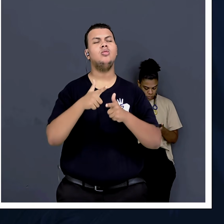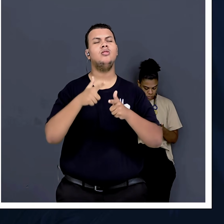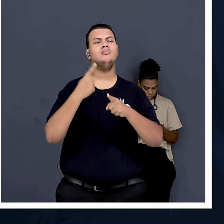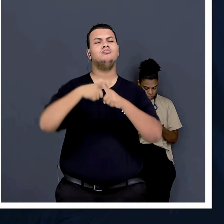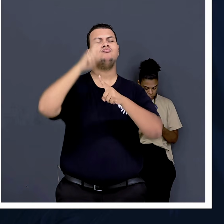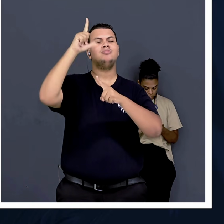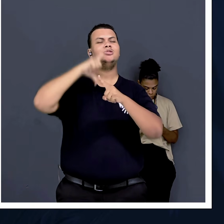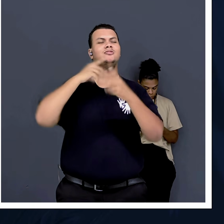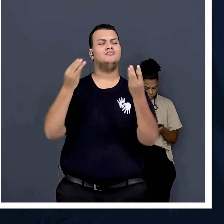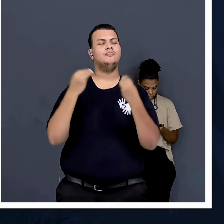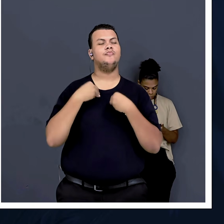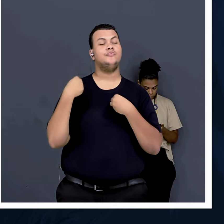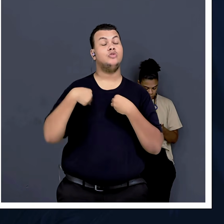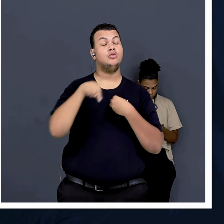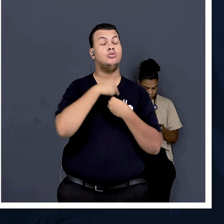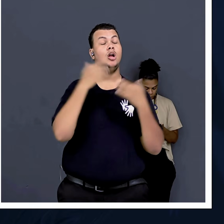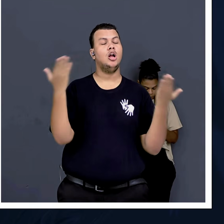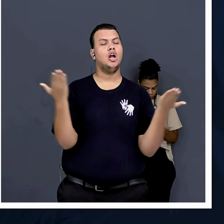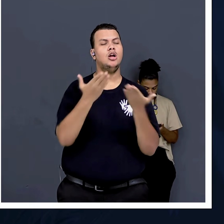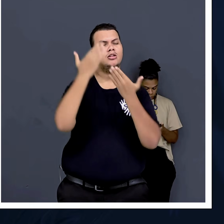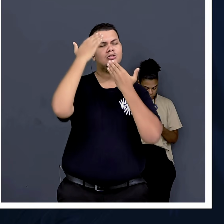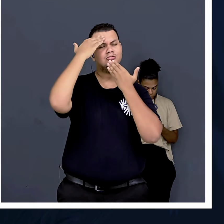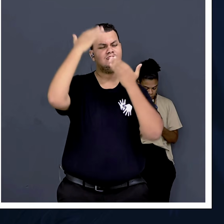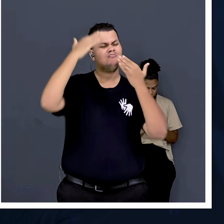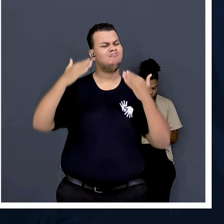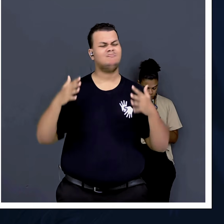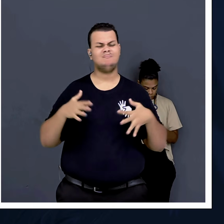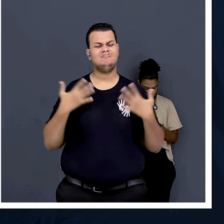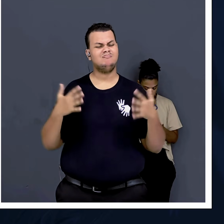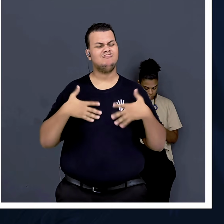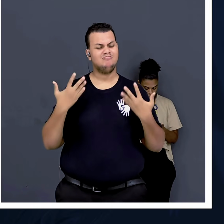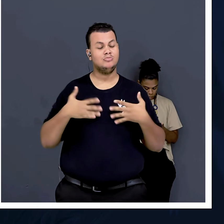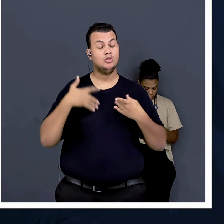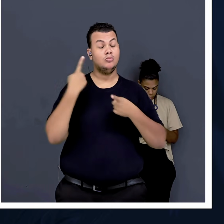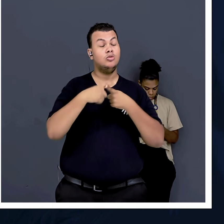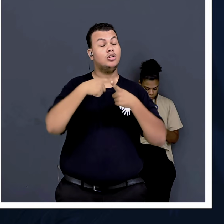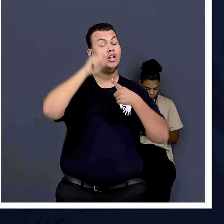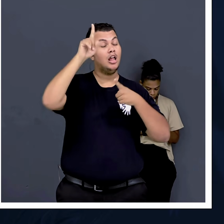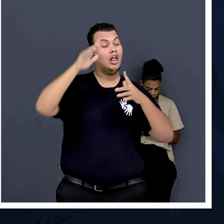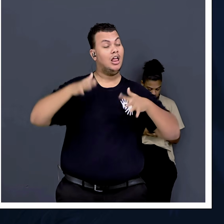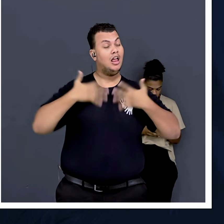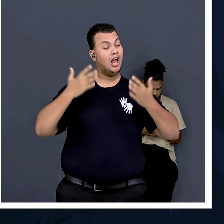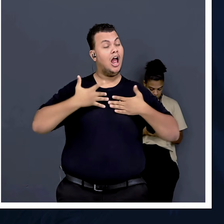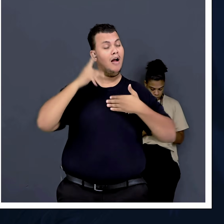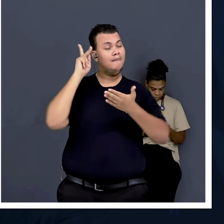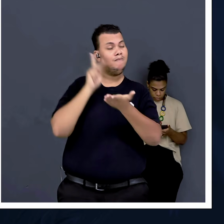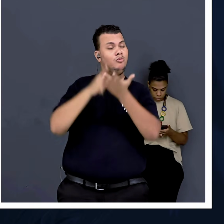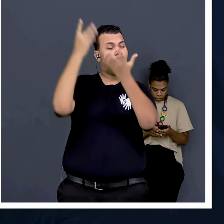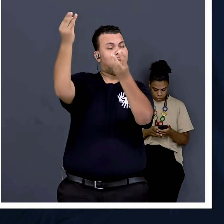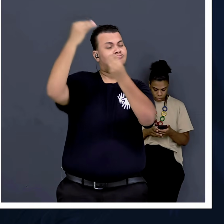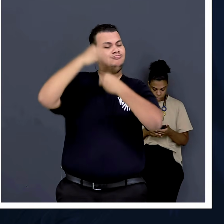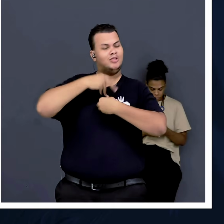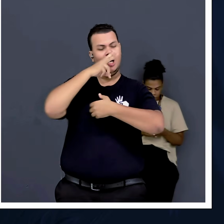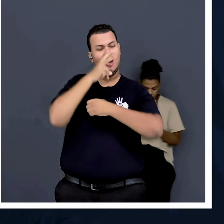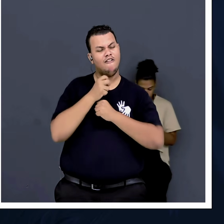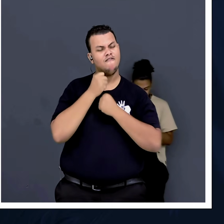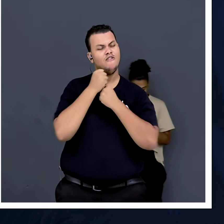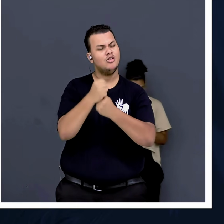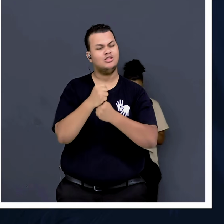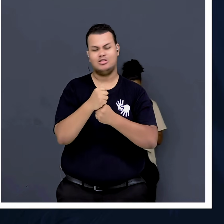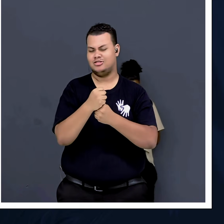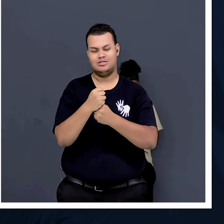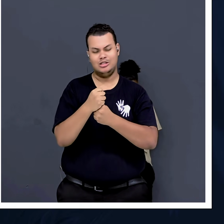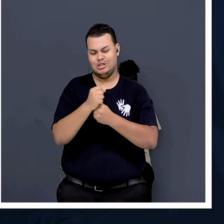para nós. Nós Te louvamos com grande alegria, porque a Tua alegria de fato é a nossa força e